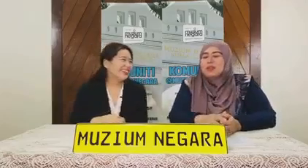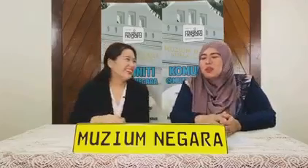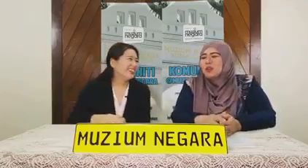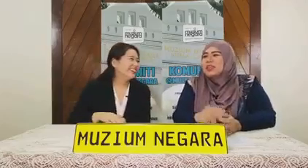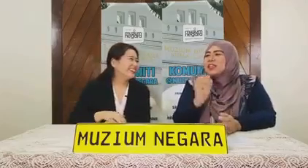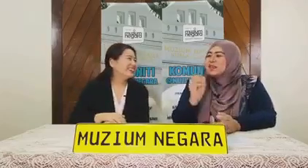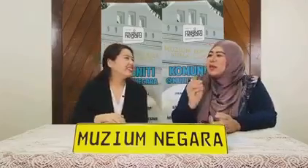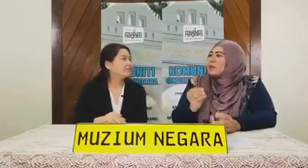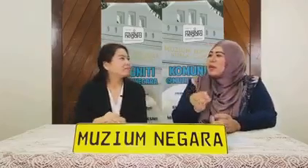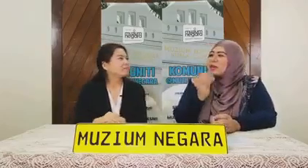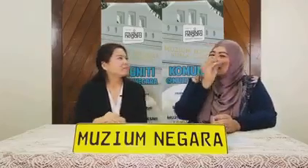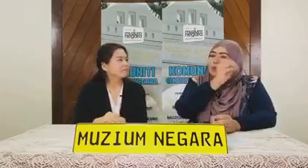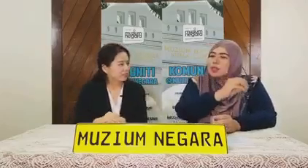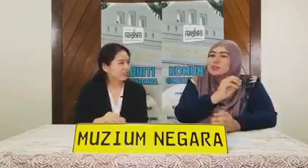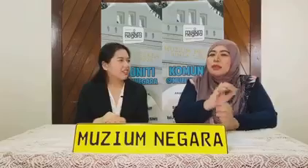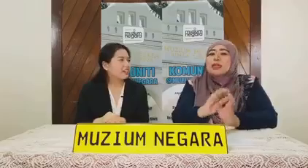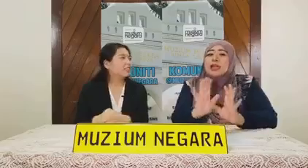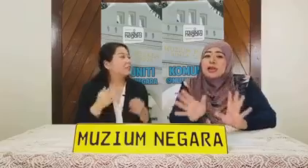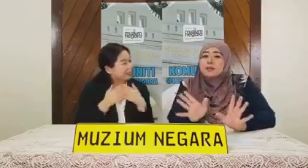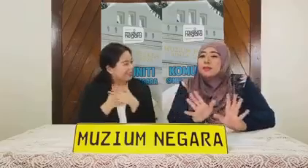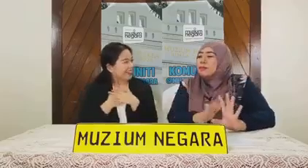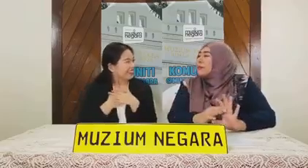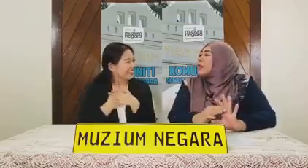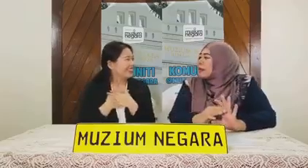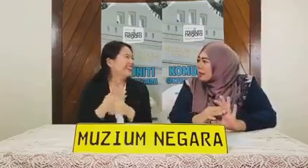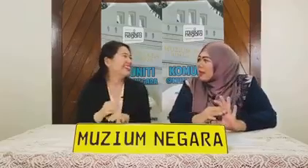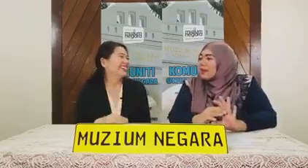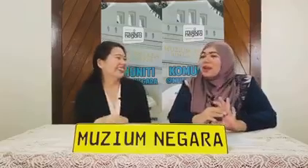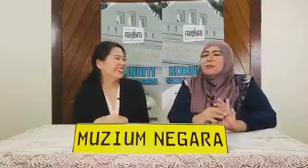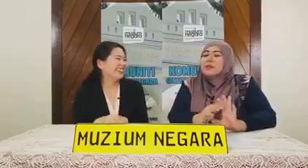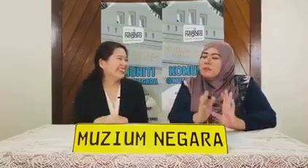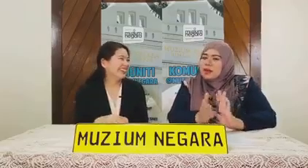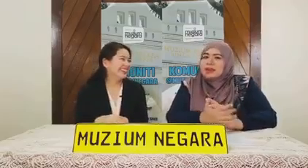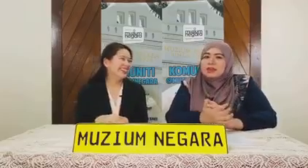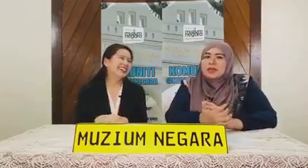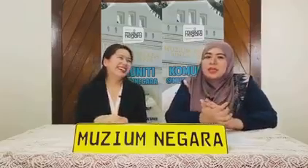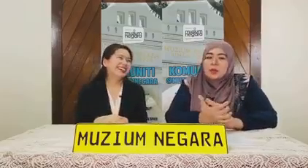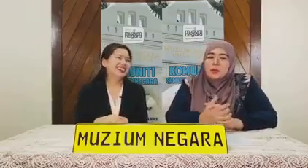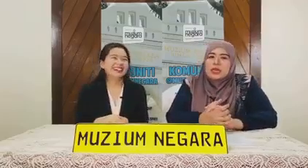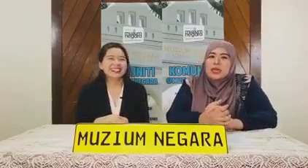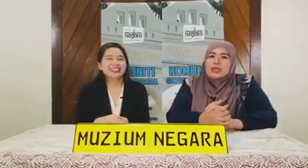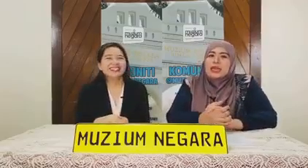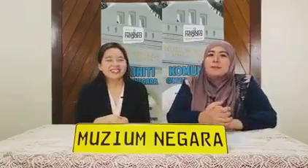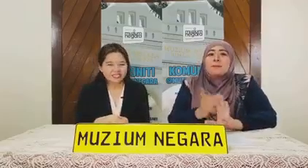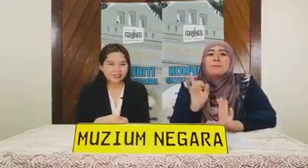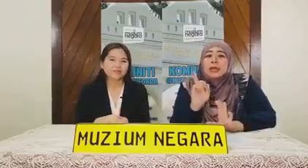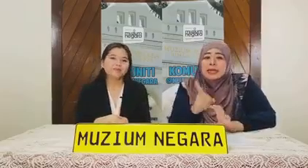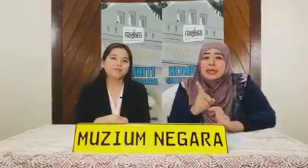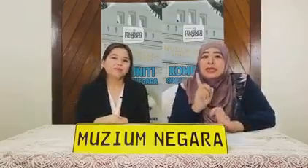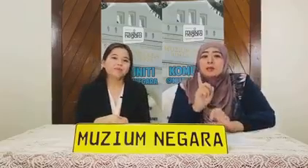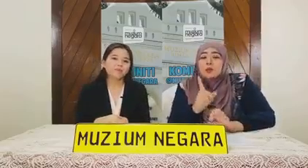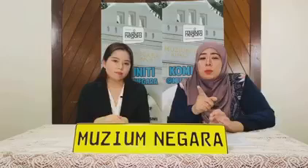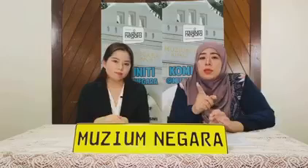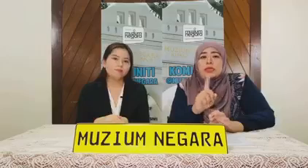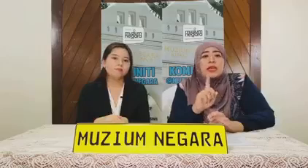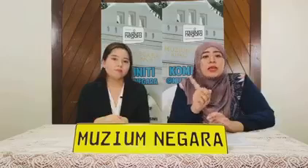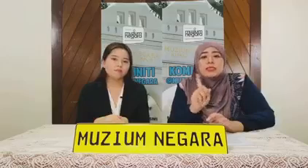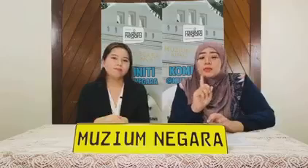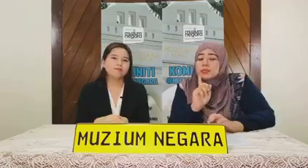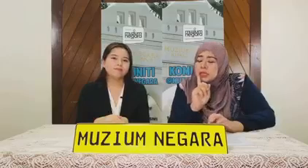Betul, kita kena makan-makan di luar sebab dalam luar ada. Memang ada banyak kemudahan dan makanan dan minuman dilarang sama